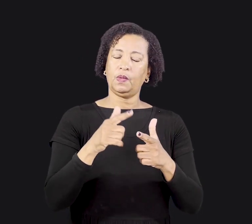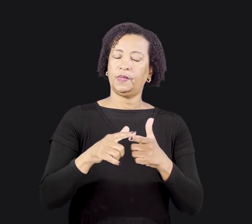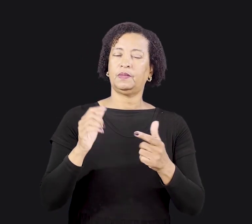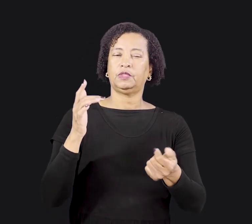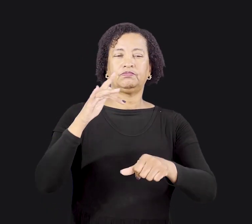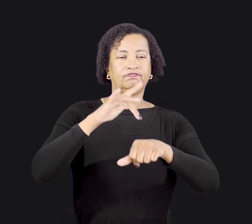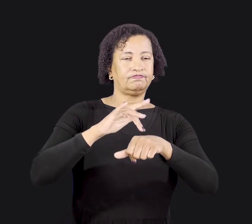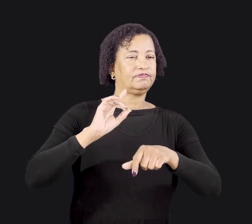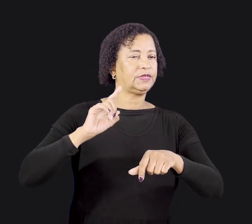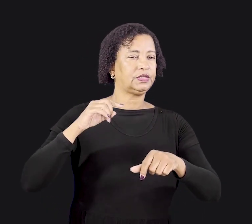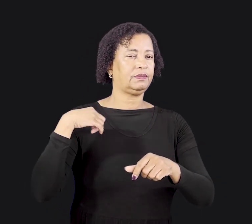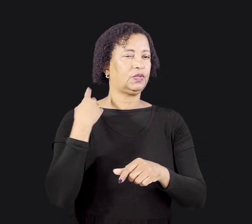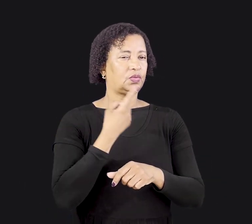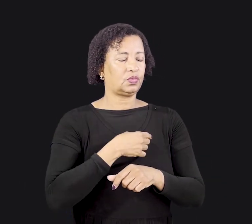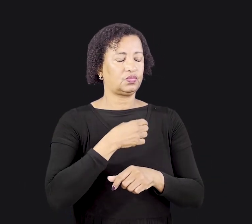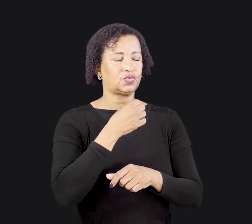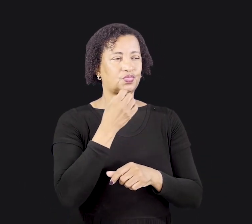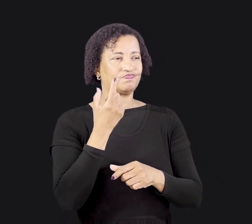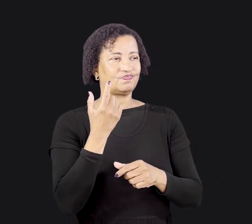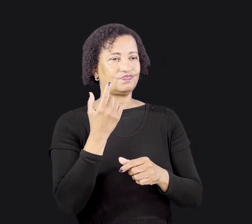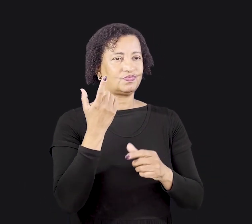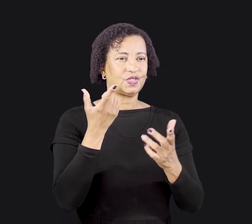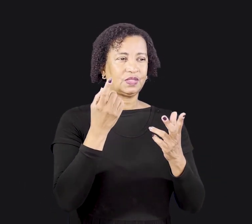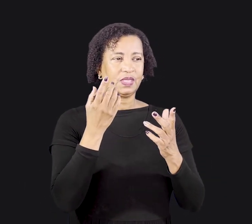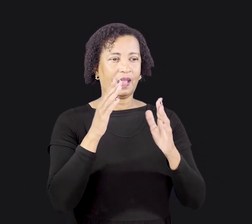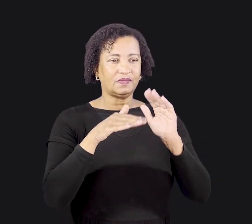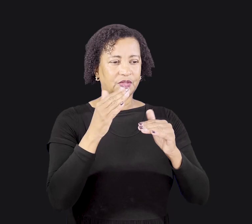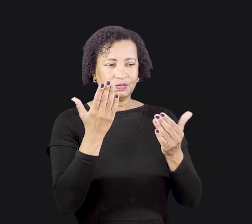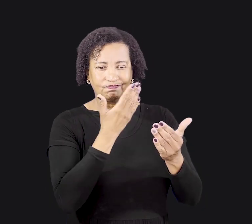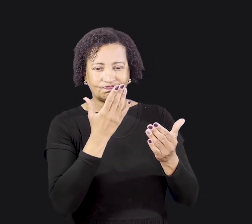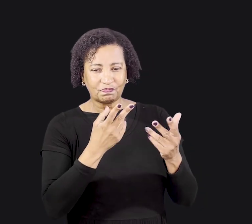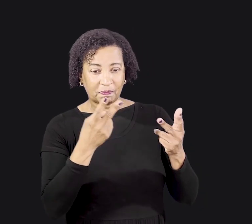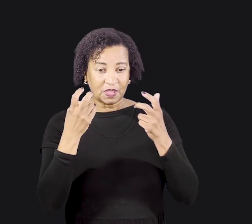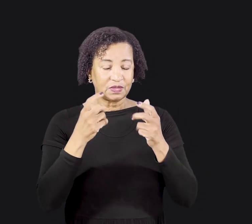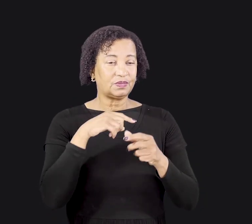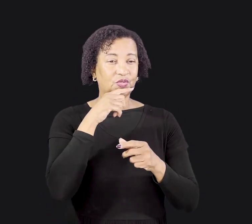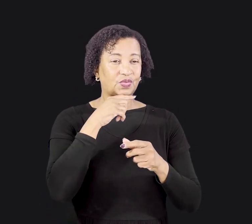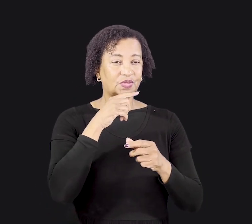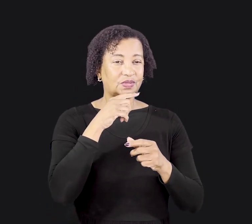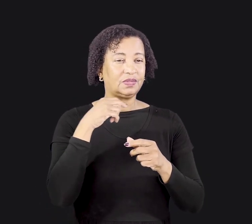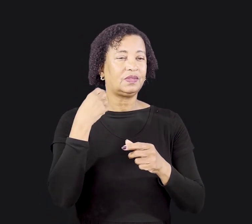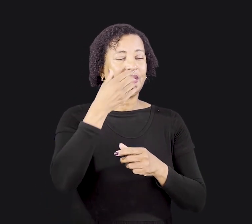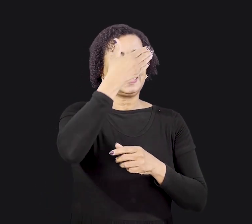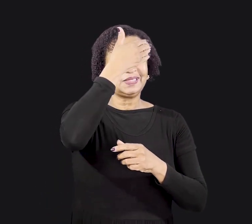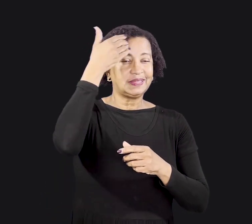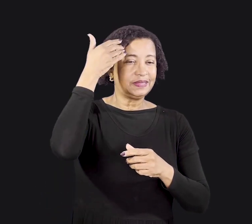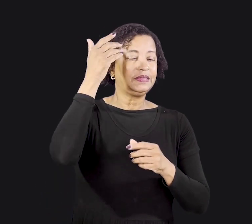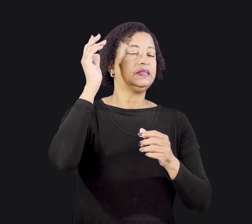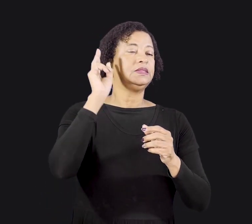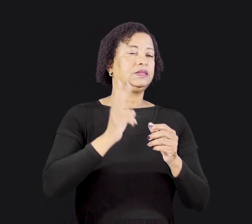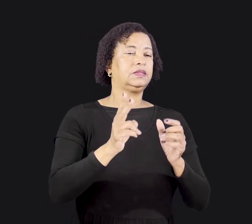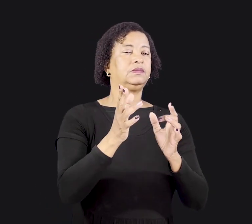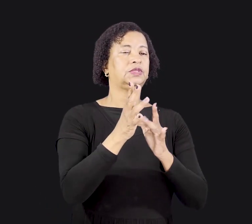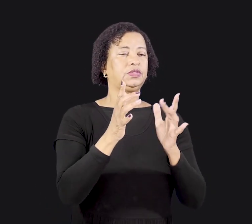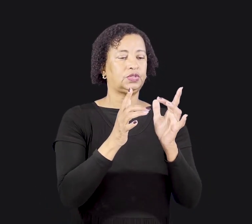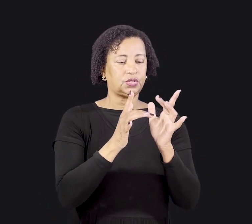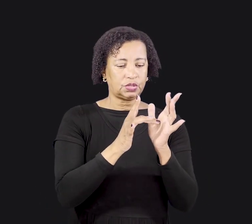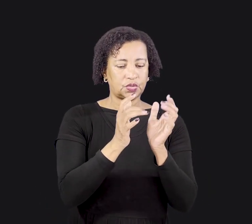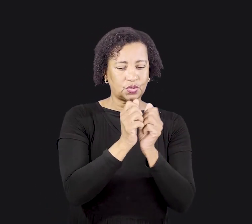sempre o nosso lado cego. Nós temos a tendência de esquecer que Ele está no barco conosco. Começamos